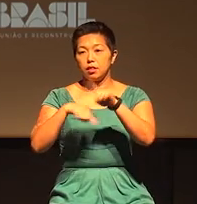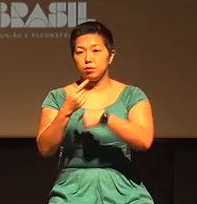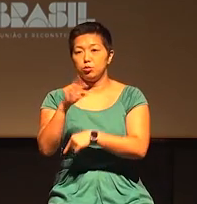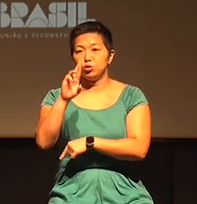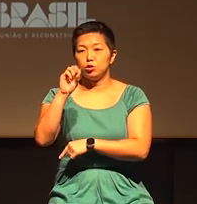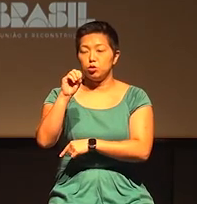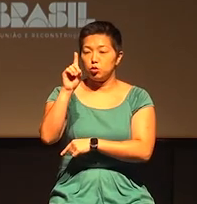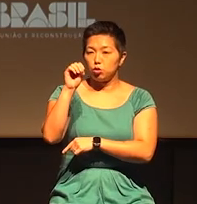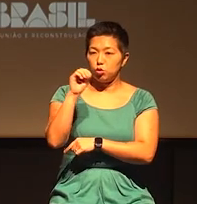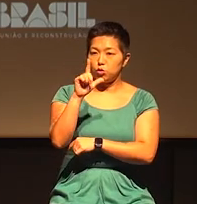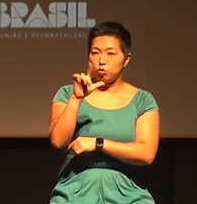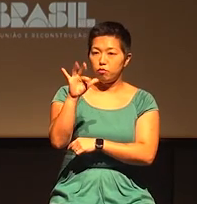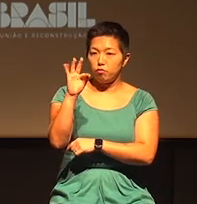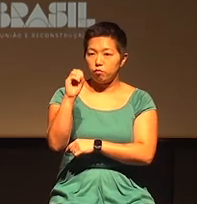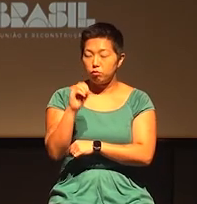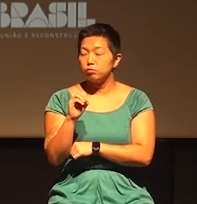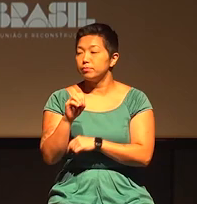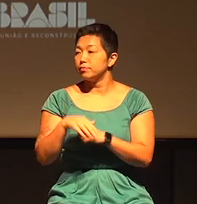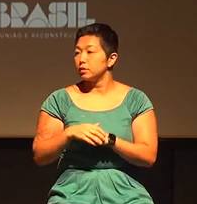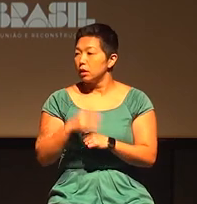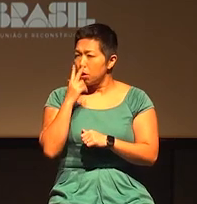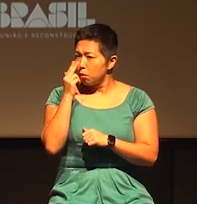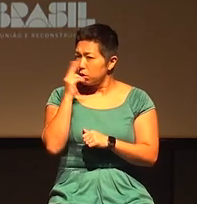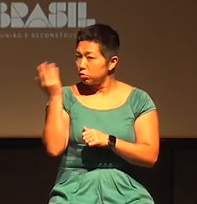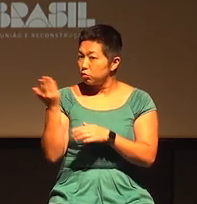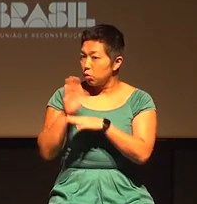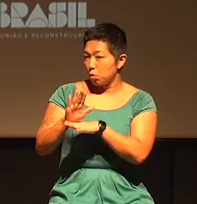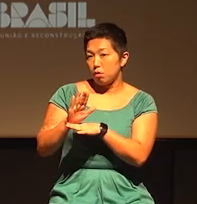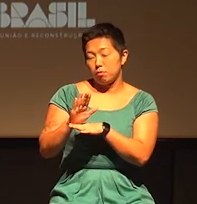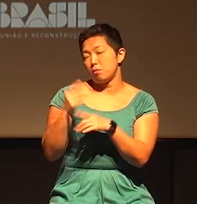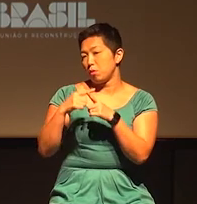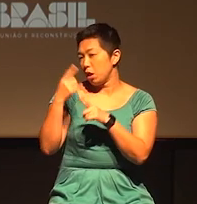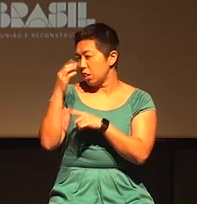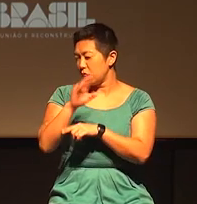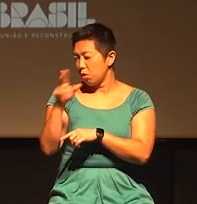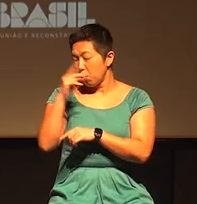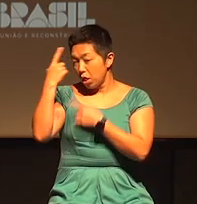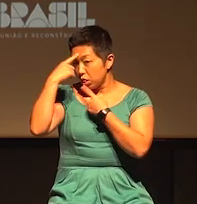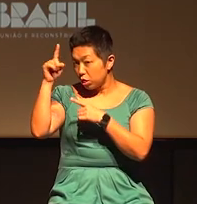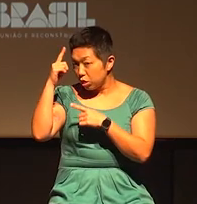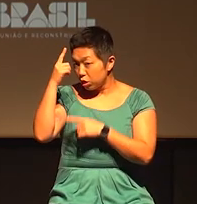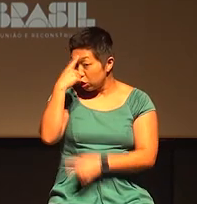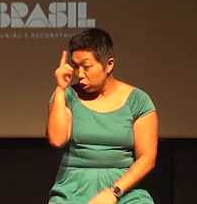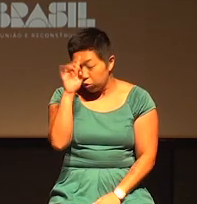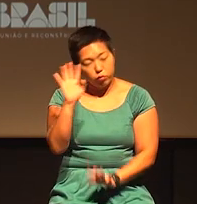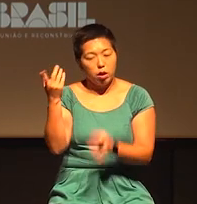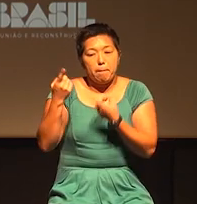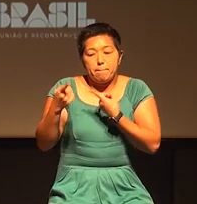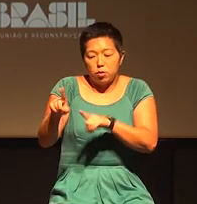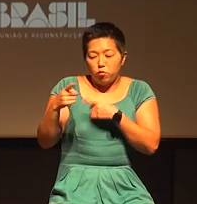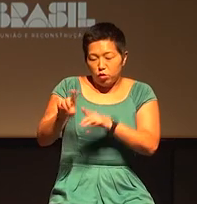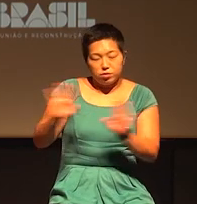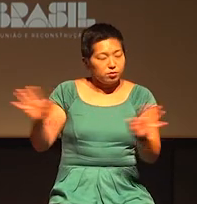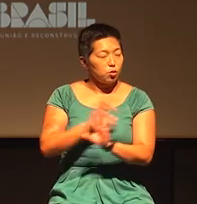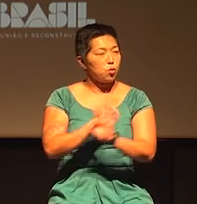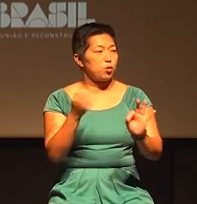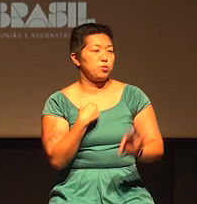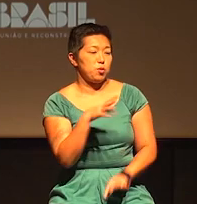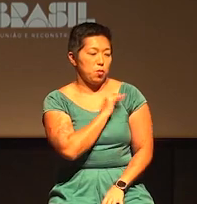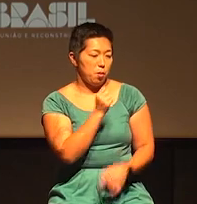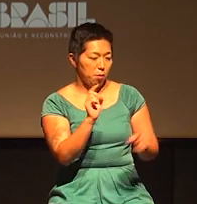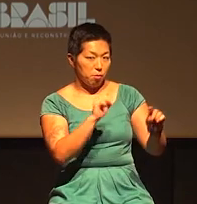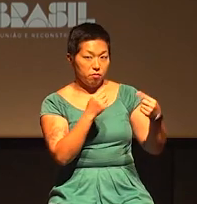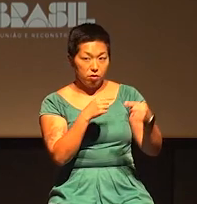Rodolfo bom eu ao que aí que eu não vou deixar uma dúvida vou deixar uma provocação ótimo adoro provocação eu sou só o